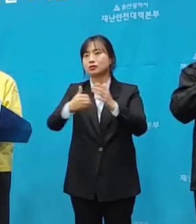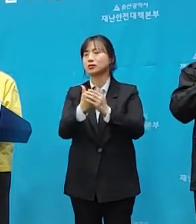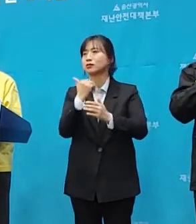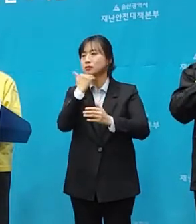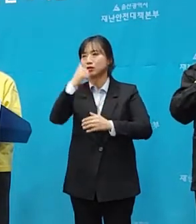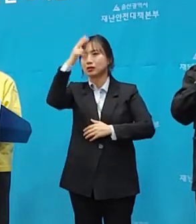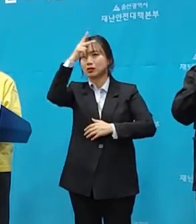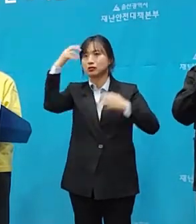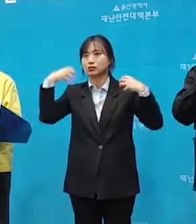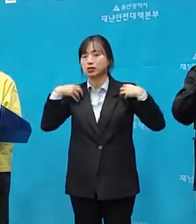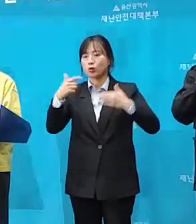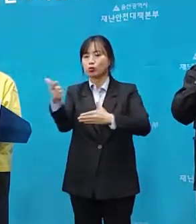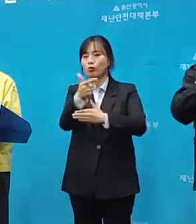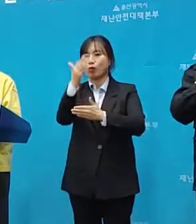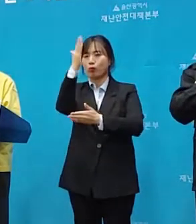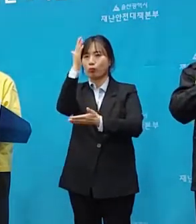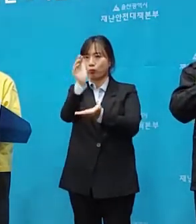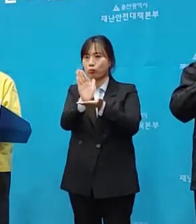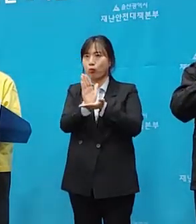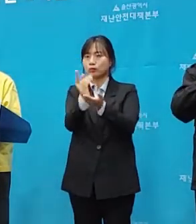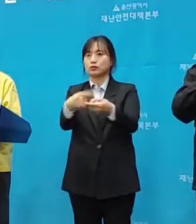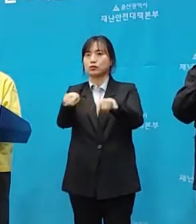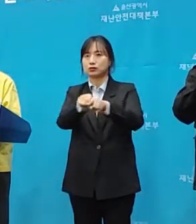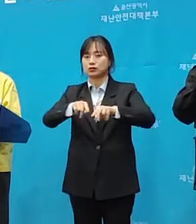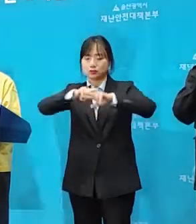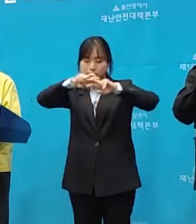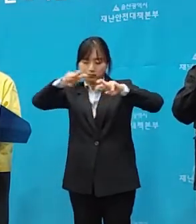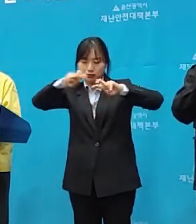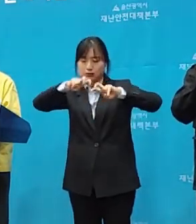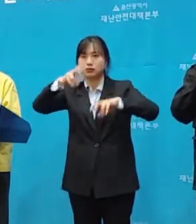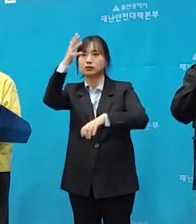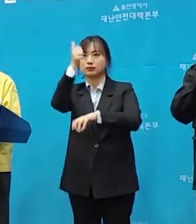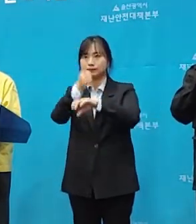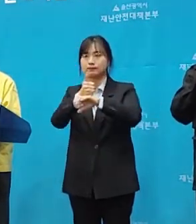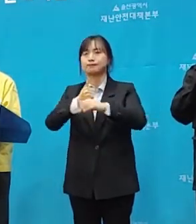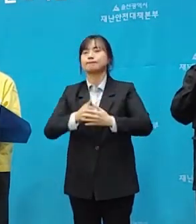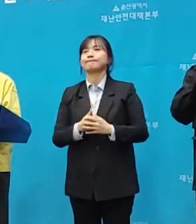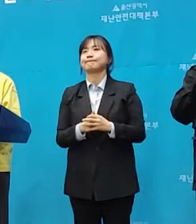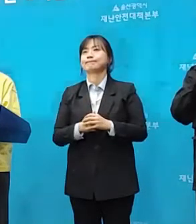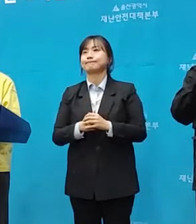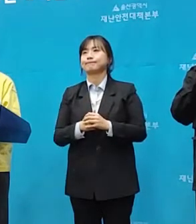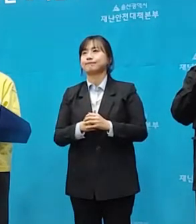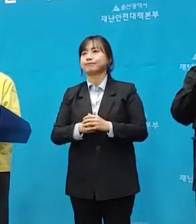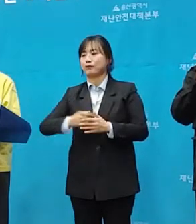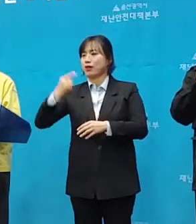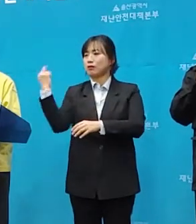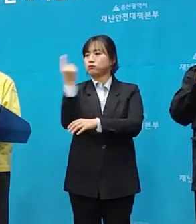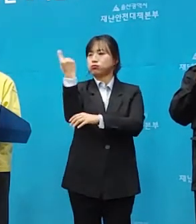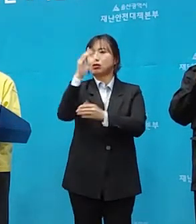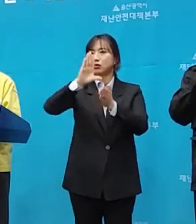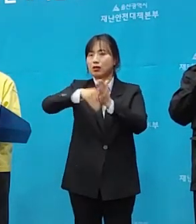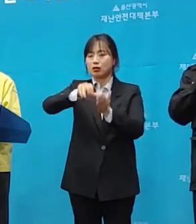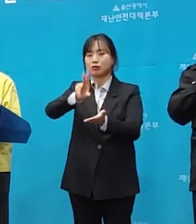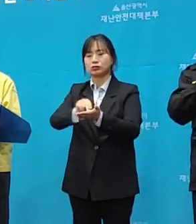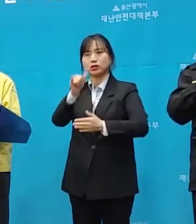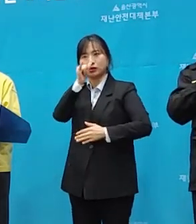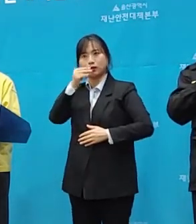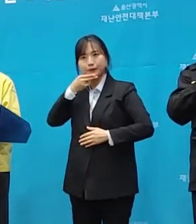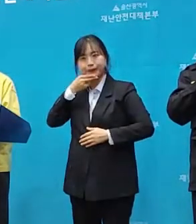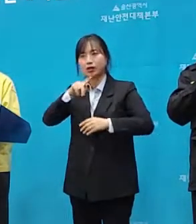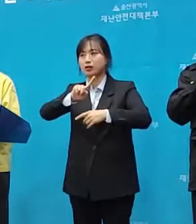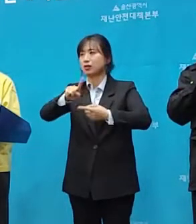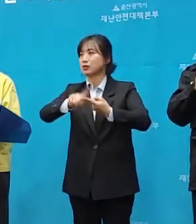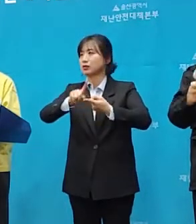경찰하고 소방본부하고 같이 좀 저희들 세심한 살펴보고 어떤 출동 과정에 문제가 없었나 그런 부분들 한번